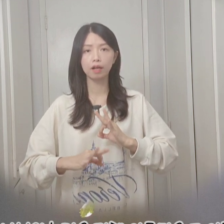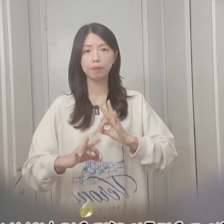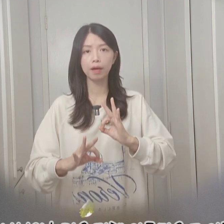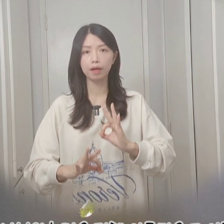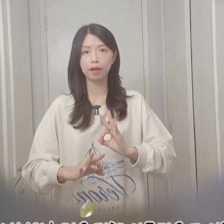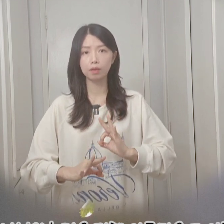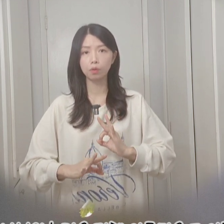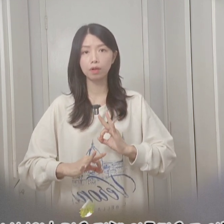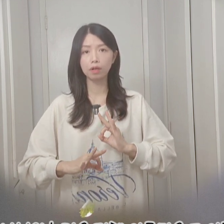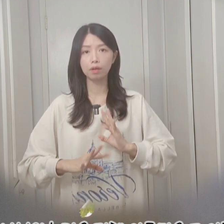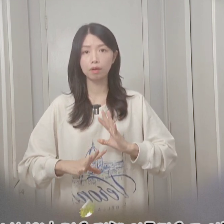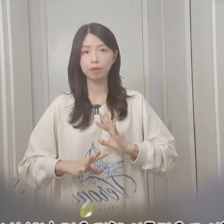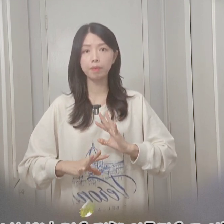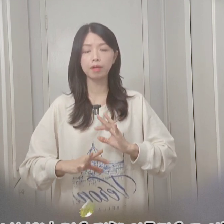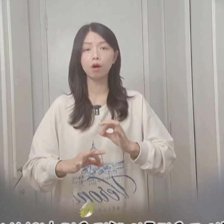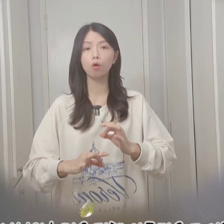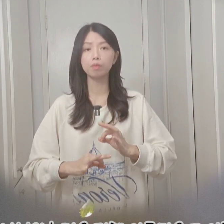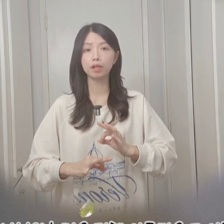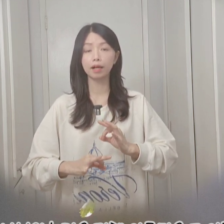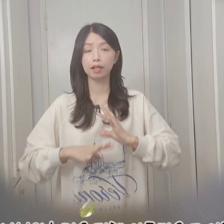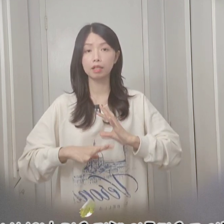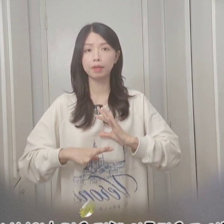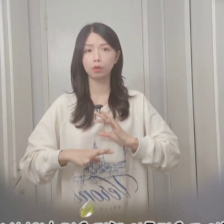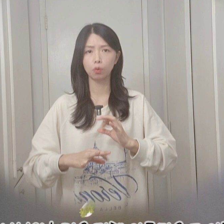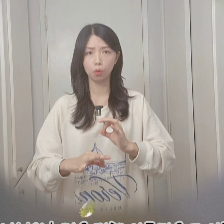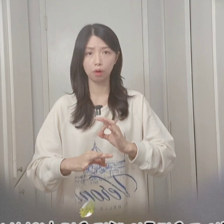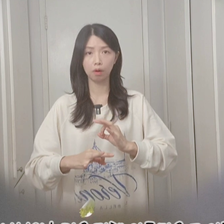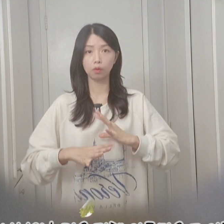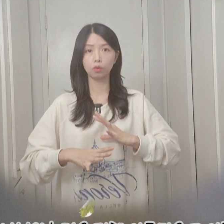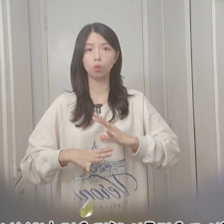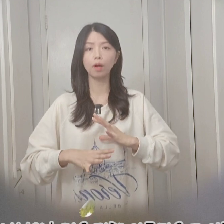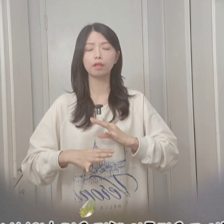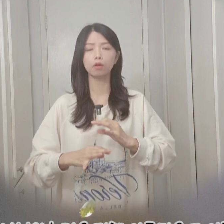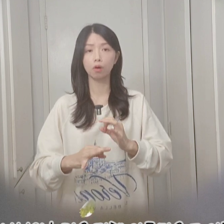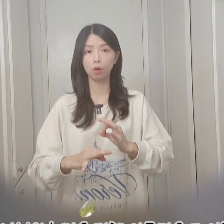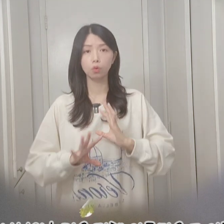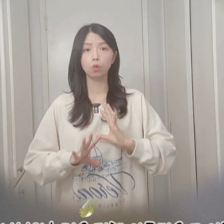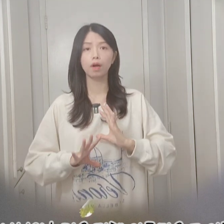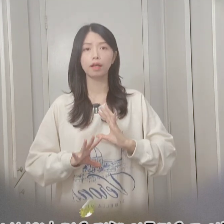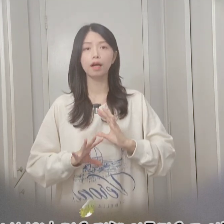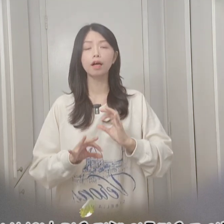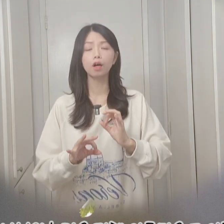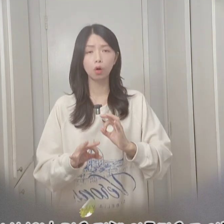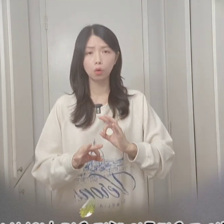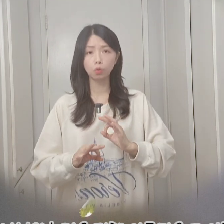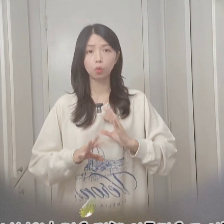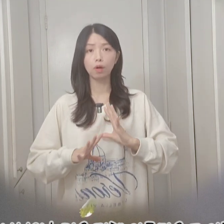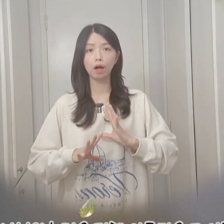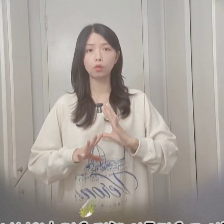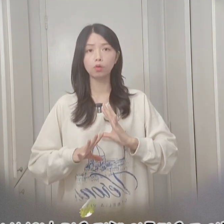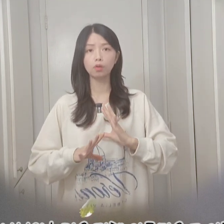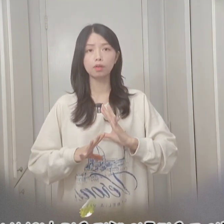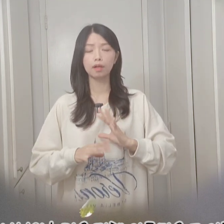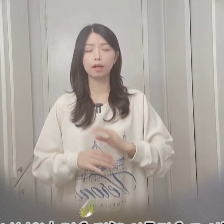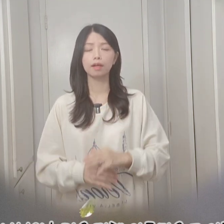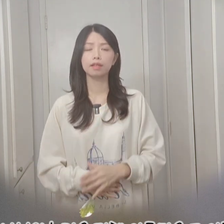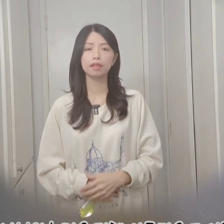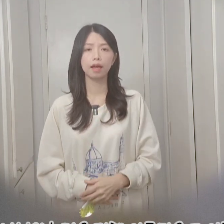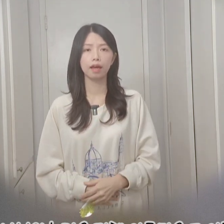두신 다음에 손을 피면서 엄지가 가슴에 닿도록 놀라는 거예요. 놀라다,